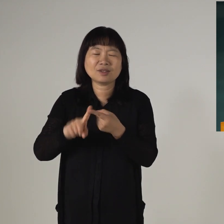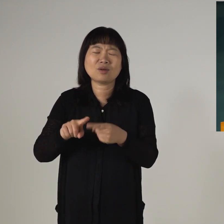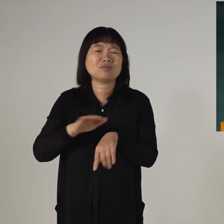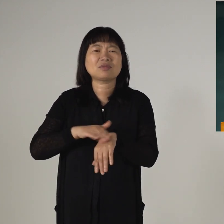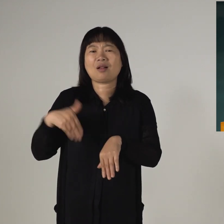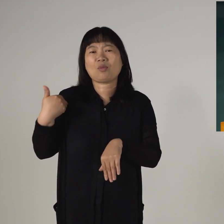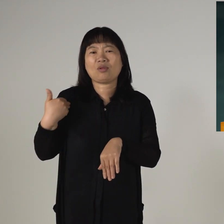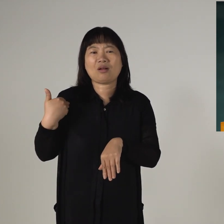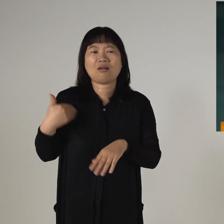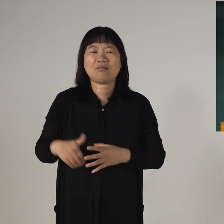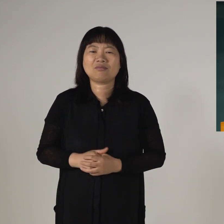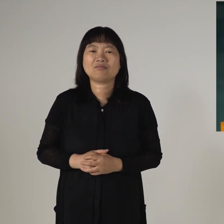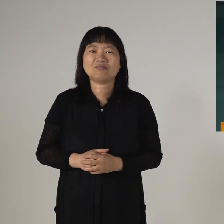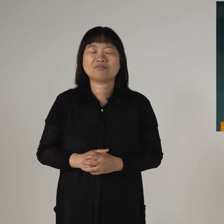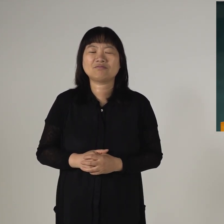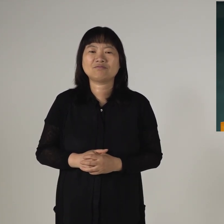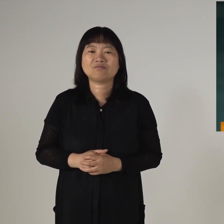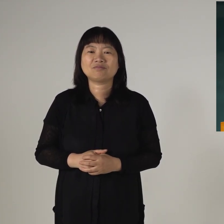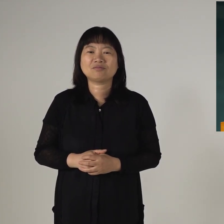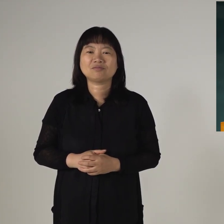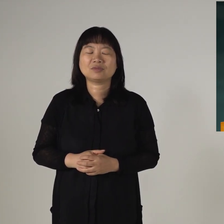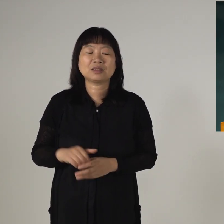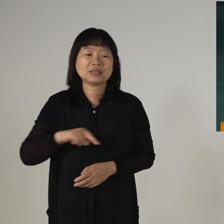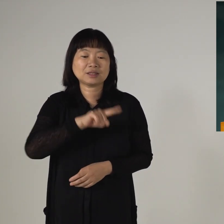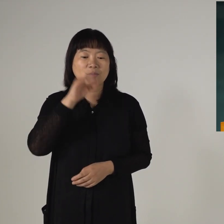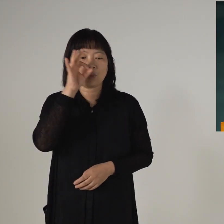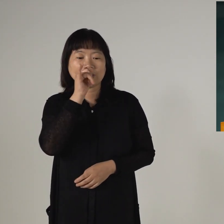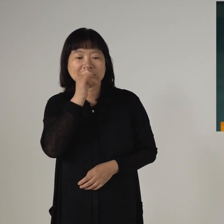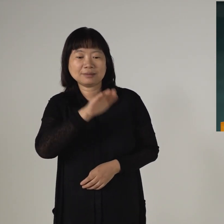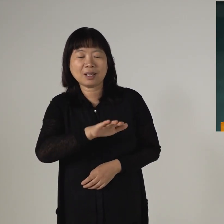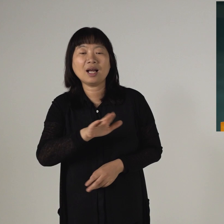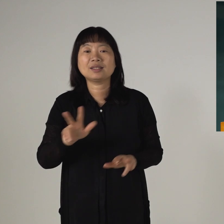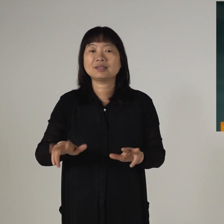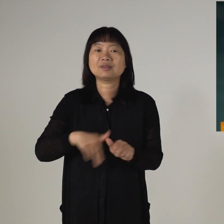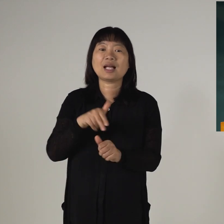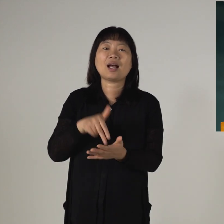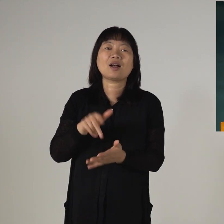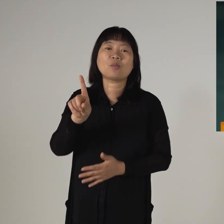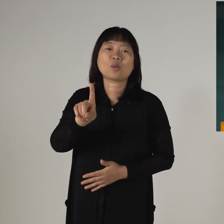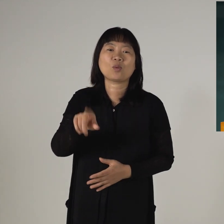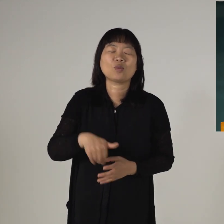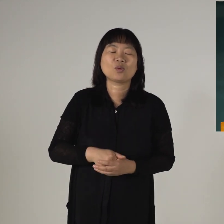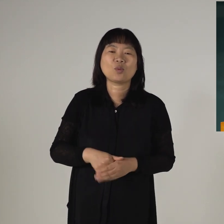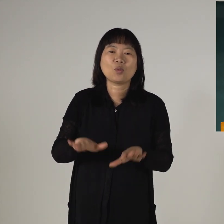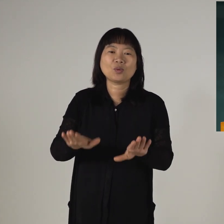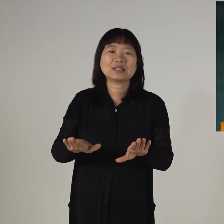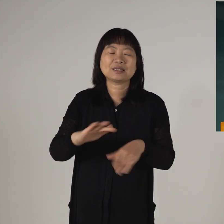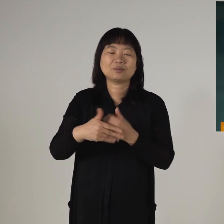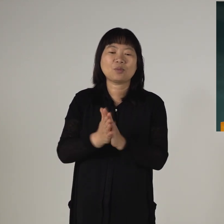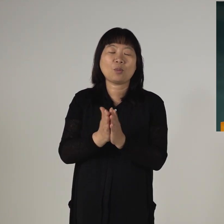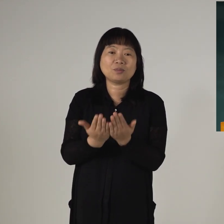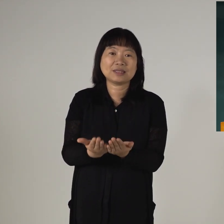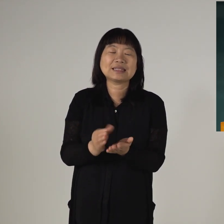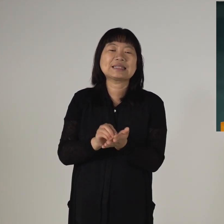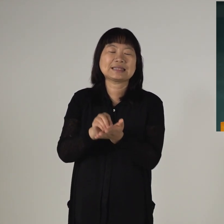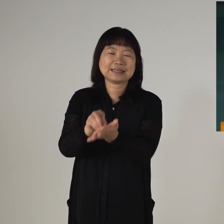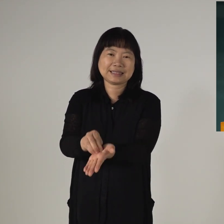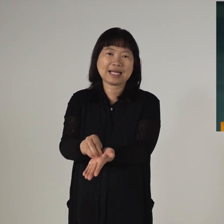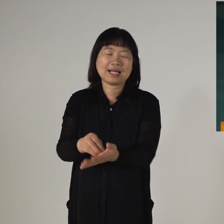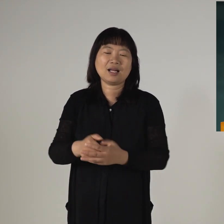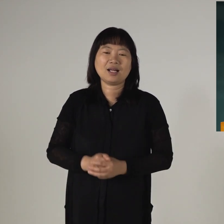잘 몰라요, 지금. 그들은 보고 있지만 어떤 상태입니까? 오늘 본문에